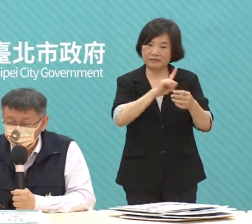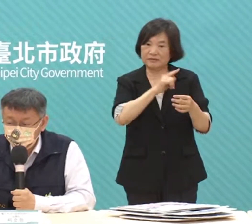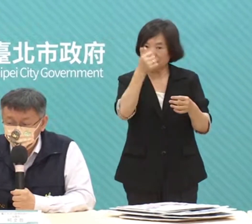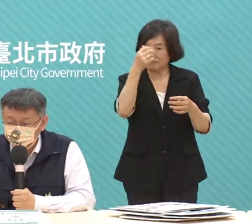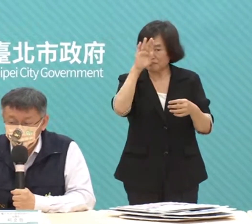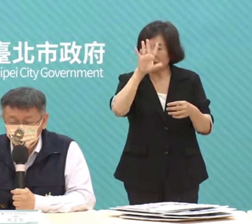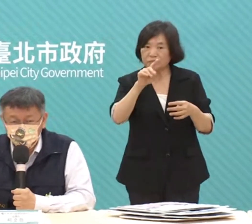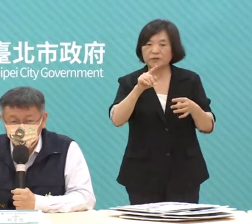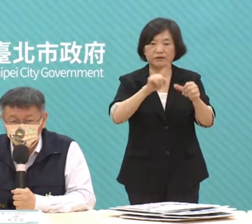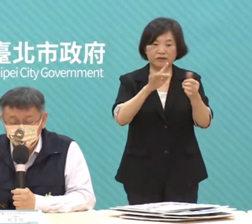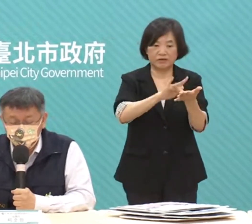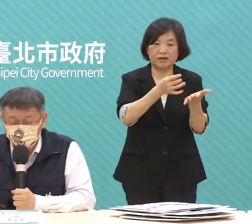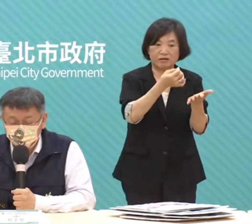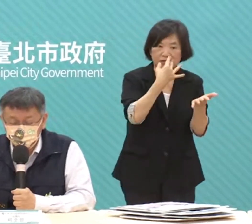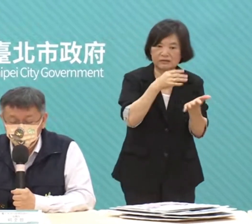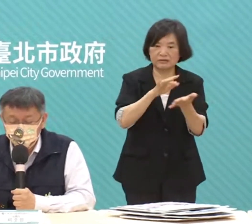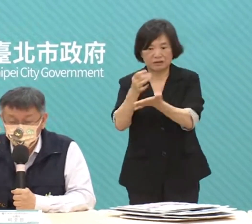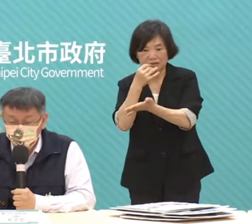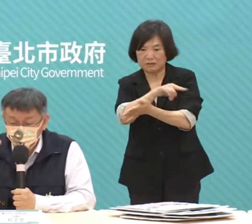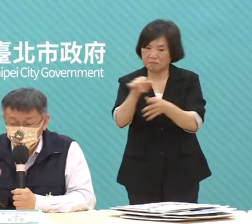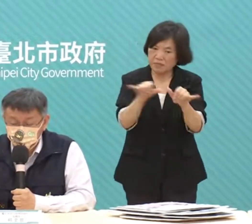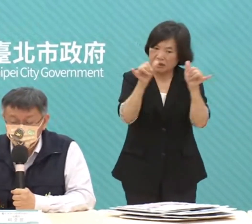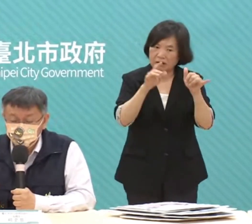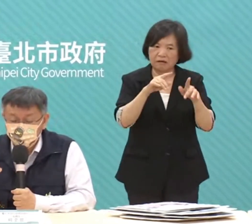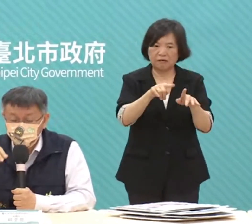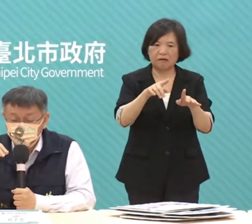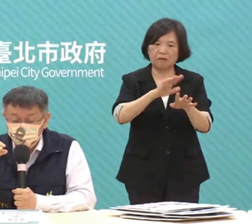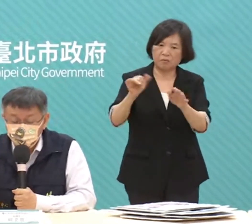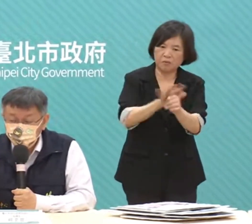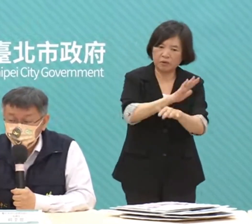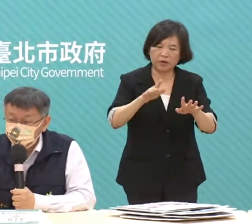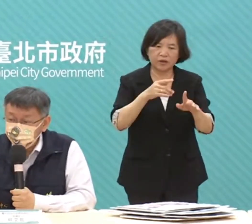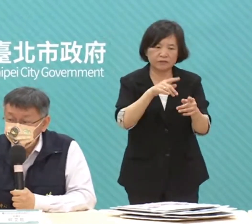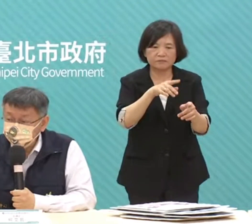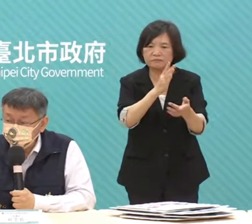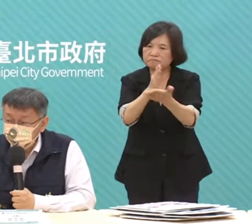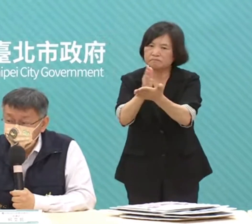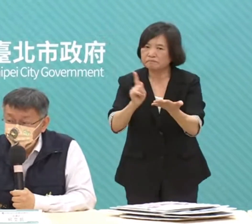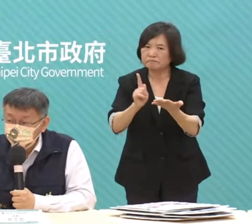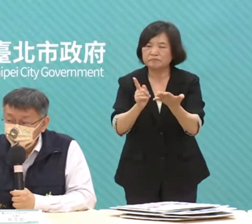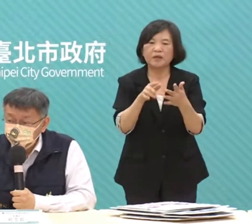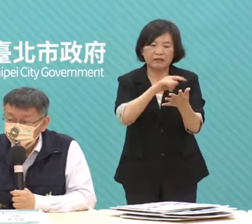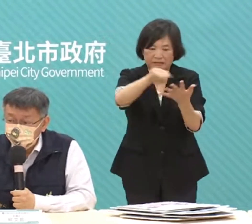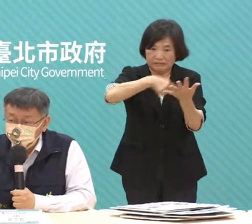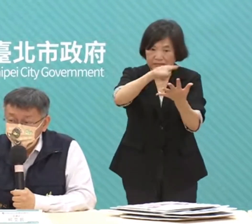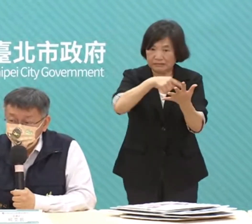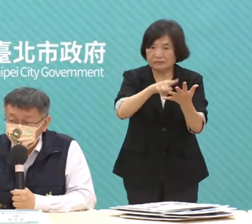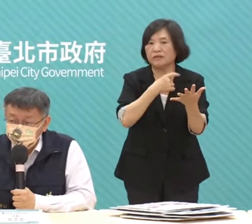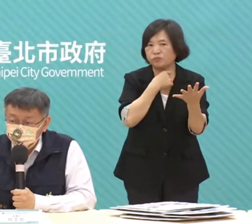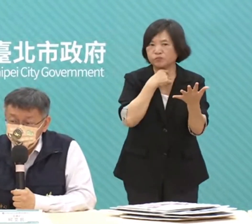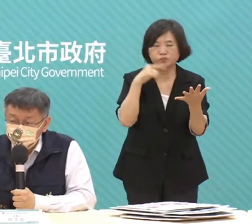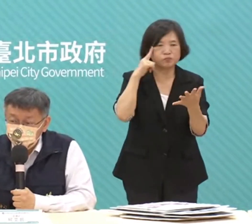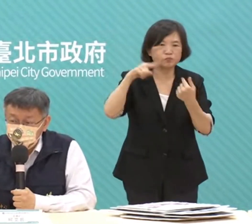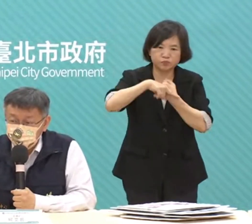个哦药物交互作用，有些药要先暂停不要吃，要符合这五个条件。所以是这样的哦。固然会